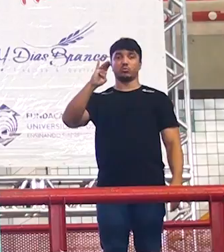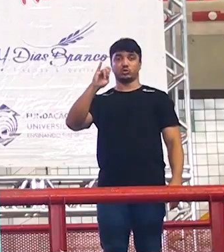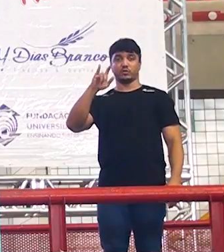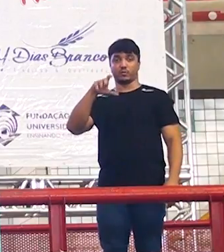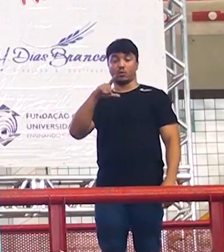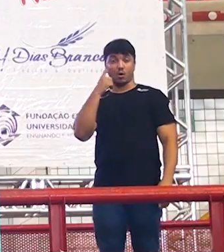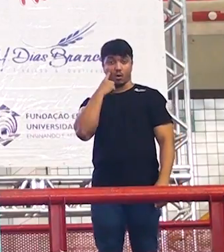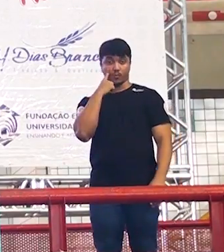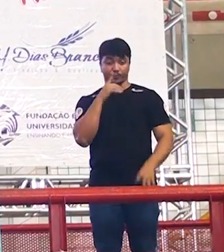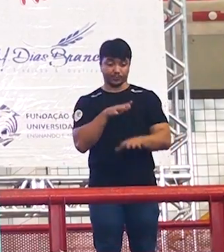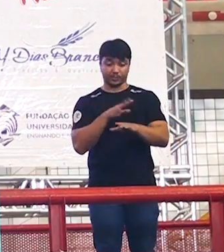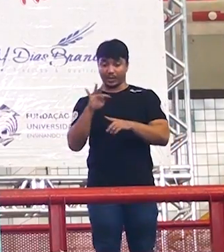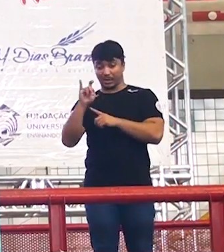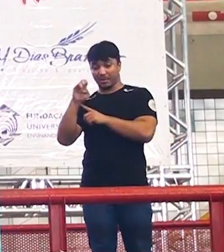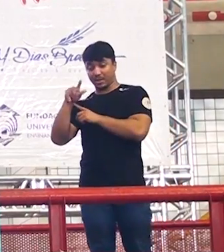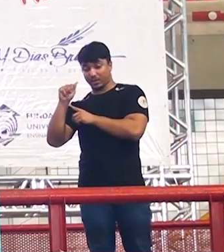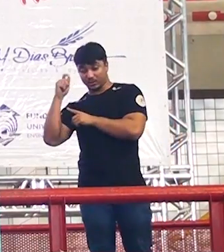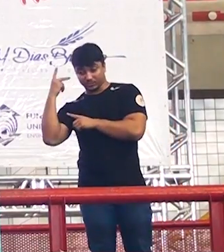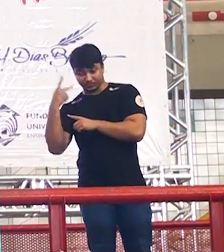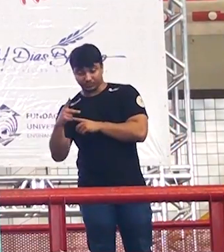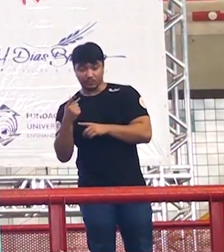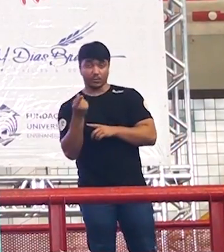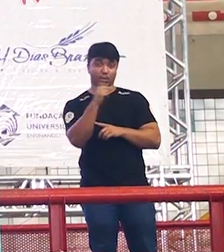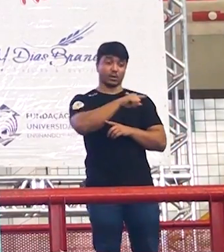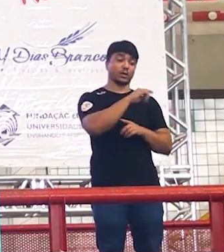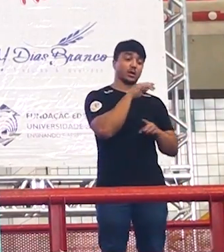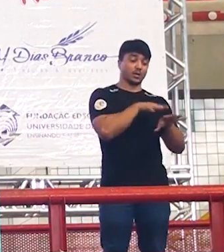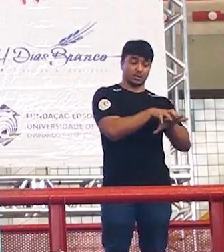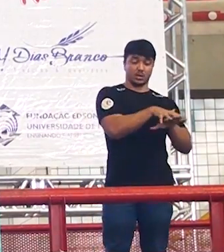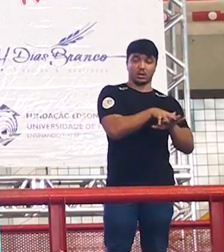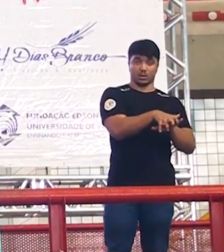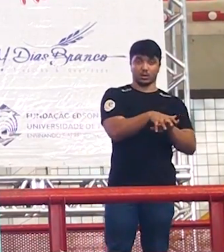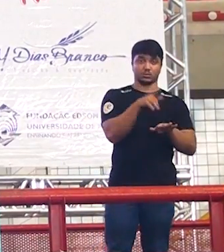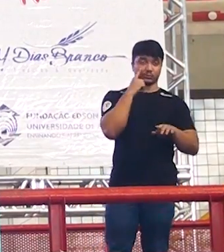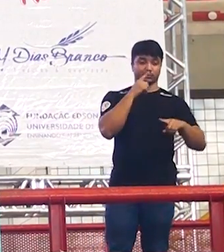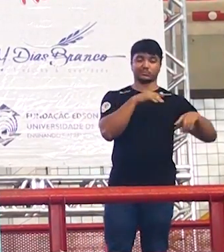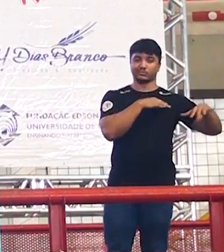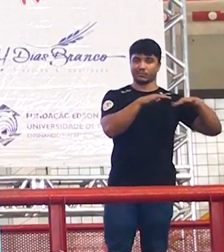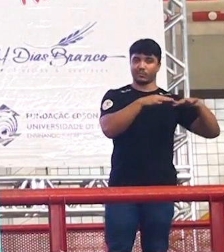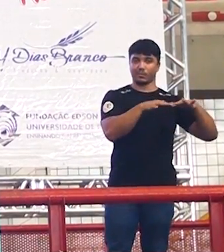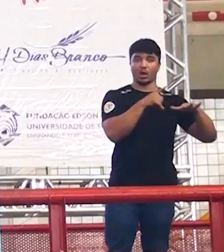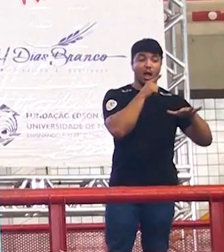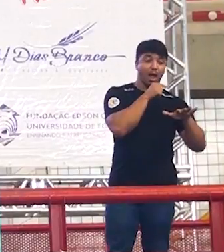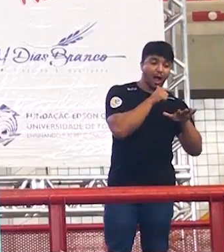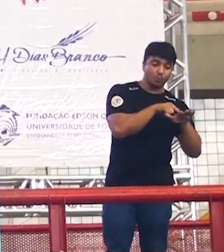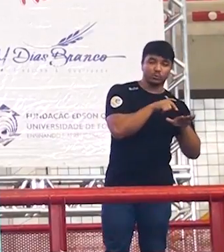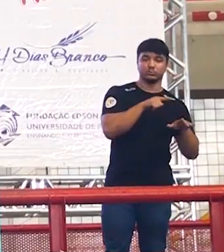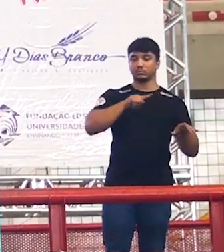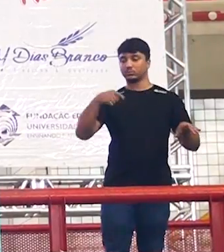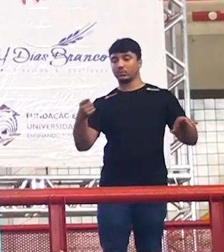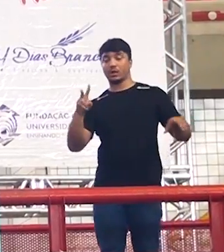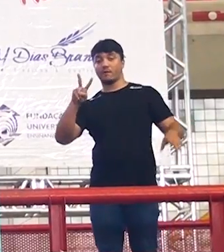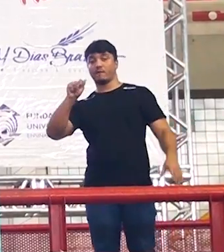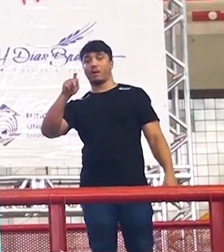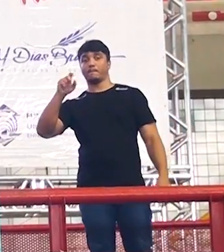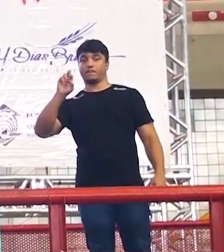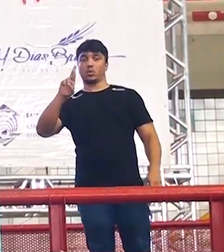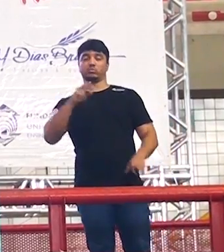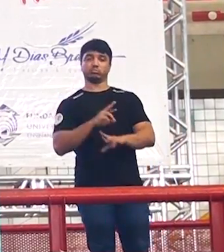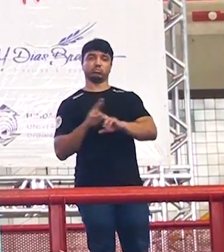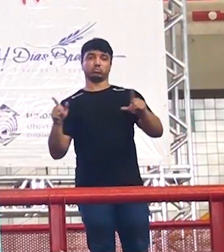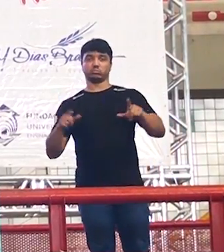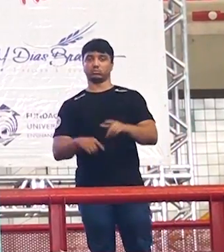da hidrelétrica para a termoelétrica é que a termoelétrica faz a turbina se movimentar, queimando combustível, e geralmente combustível que